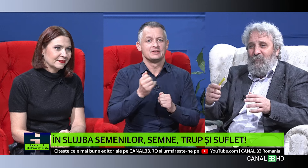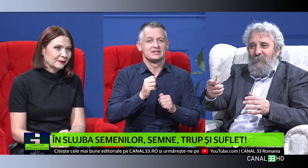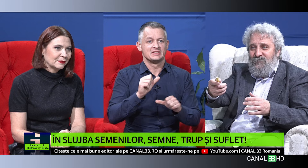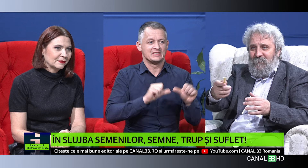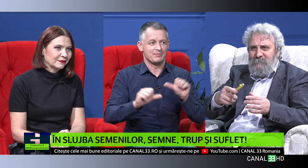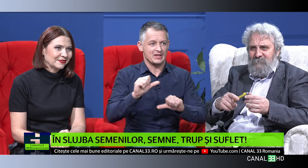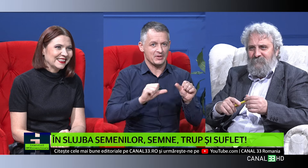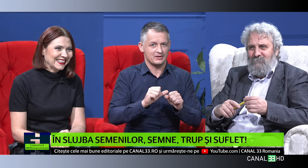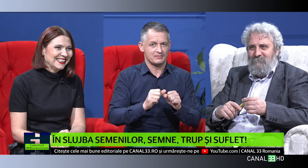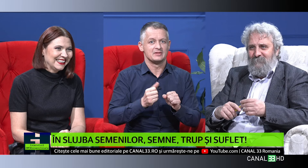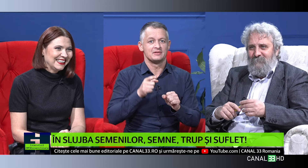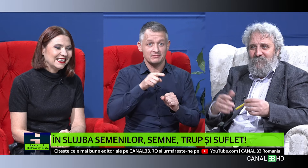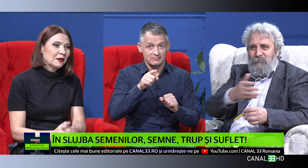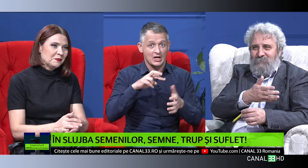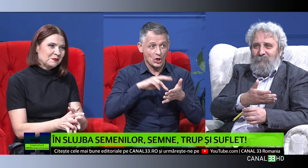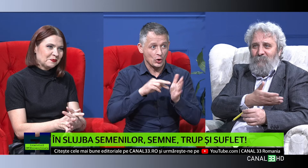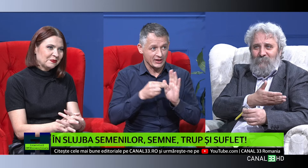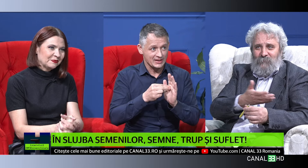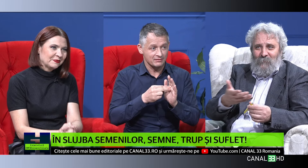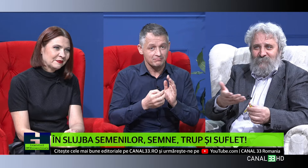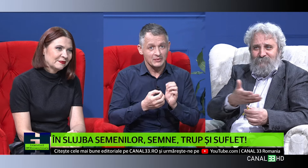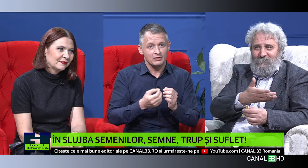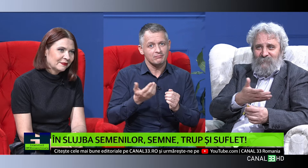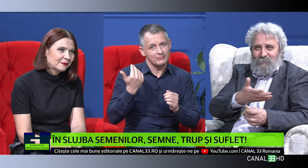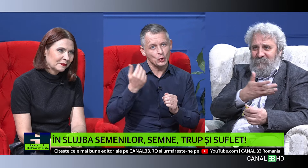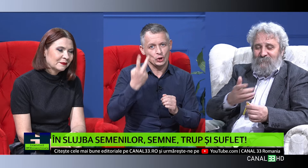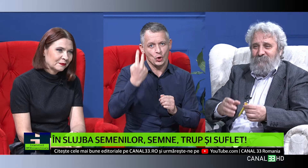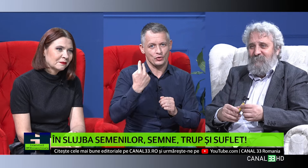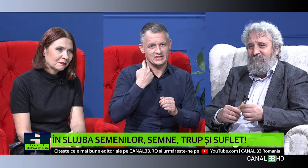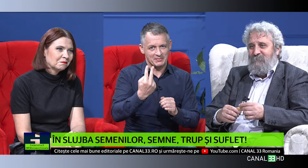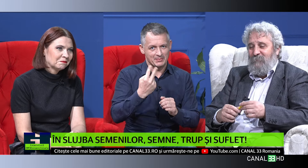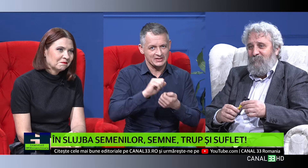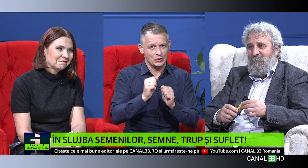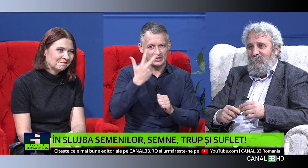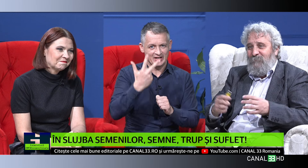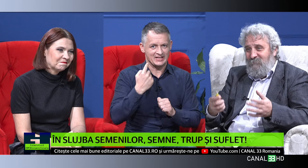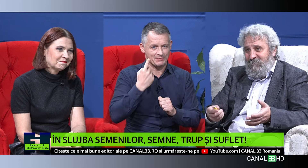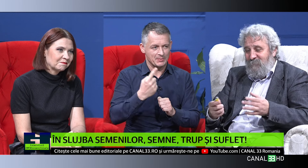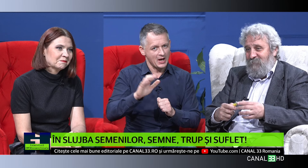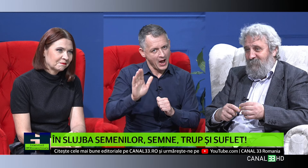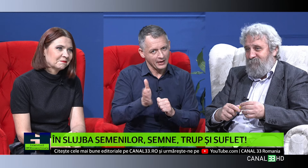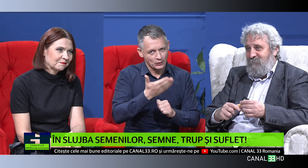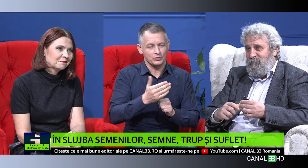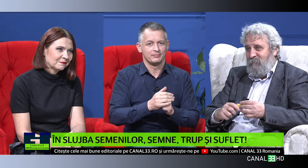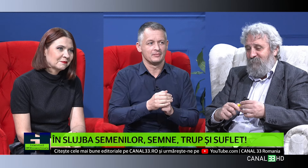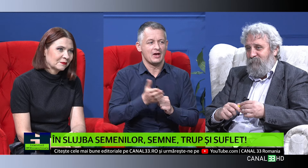Ați organizat recent, în urmă cu 2 săptămâni sau 3 săptămâni cât a trecut, un eveniment la acest